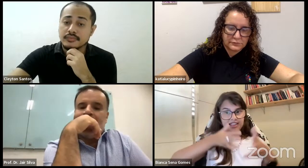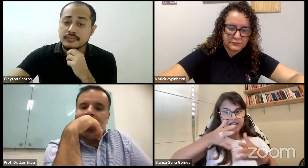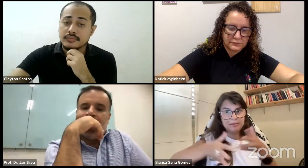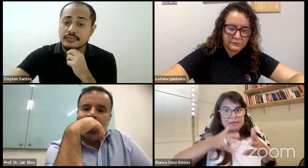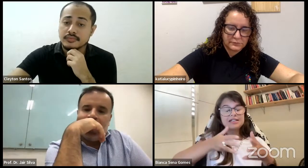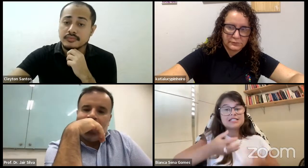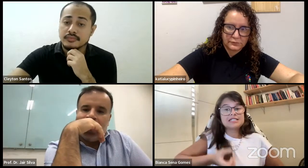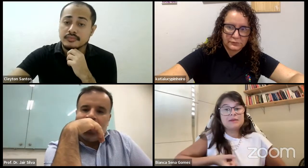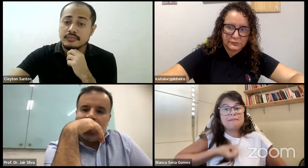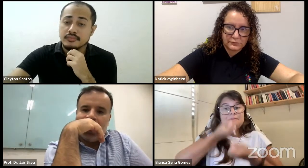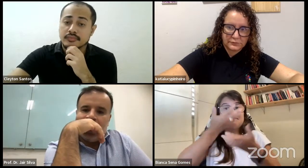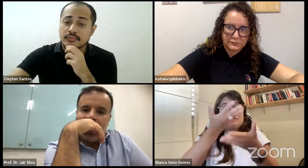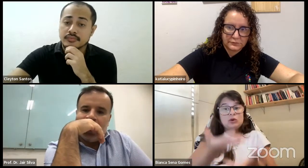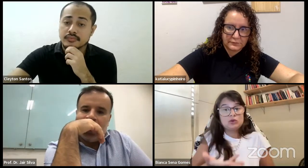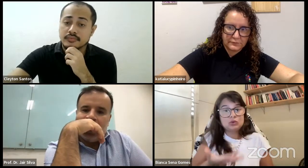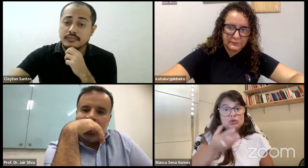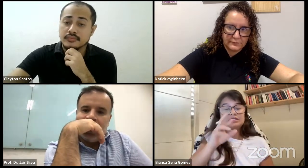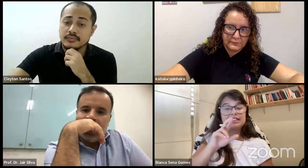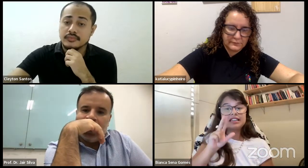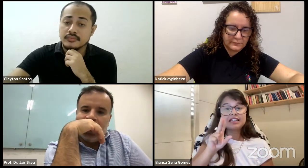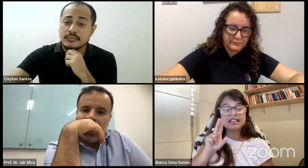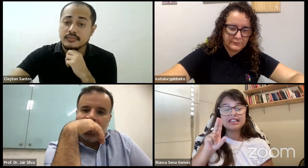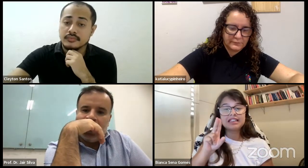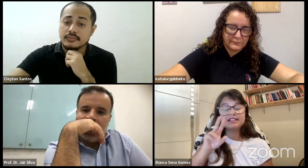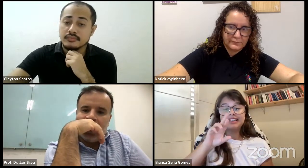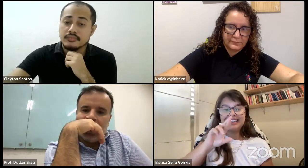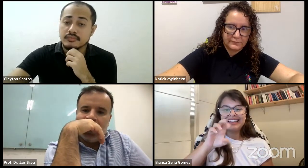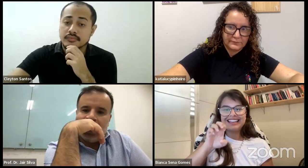Como essas pessoas sinalizantes de Libras